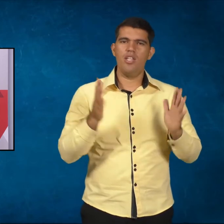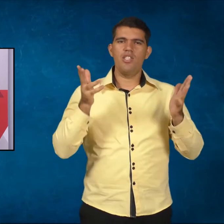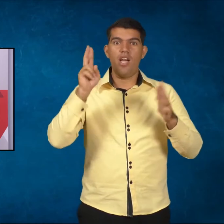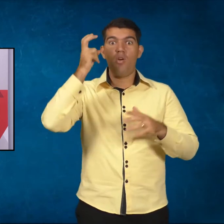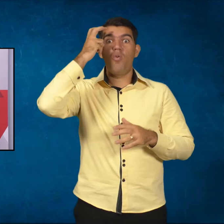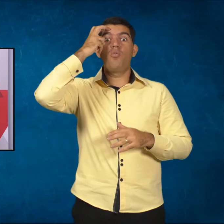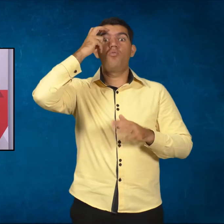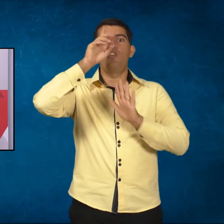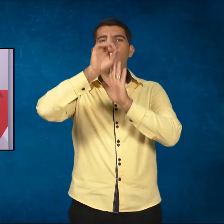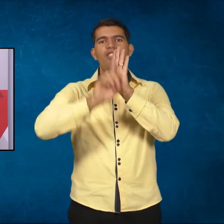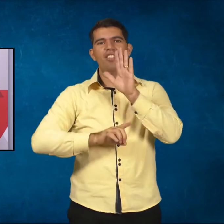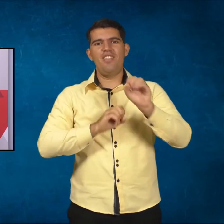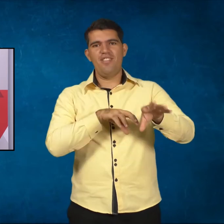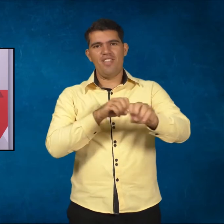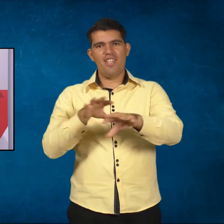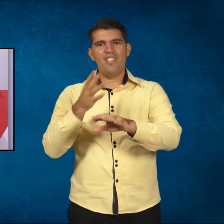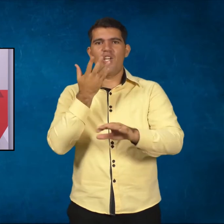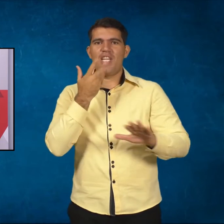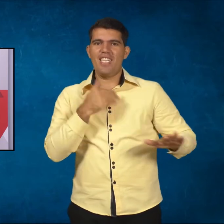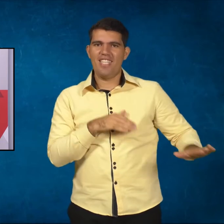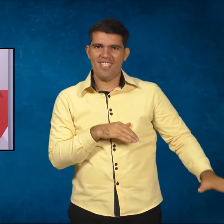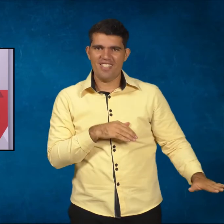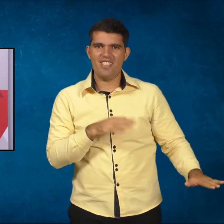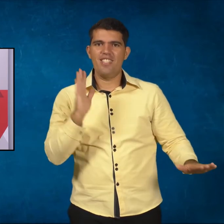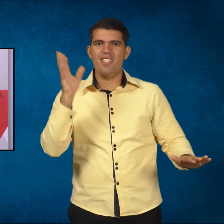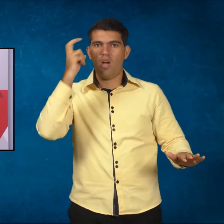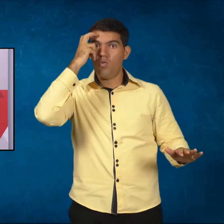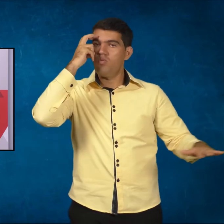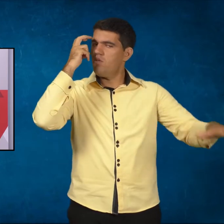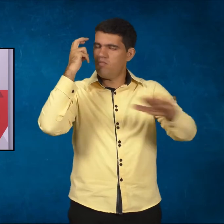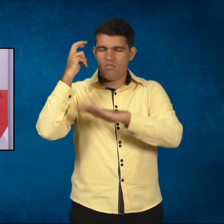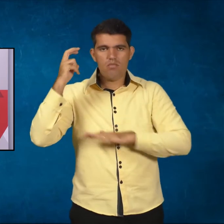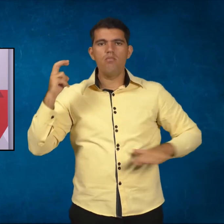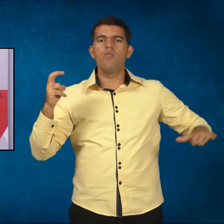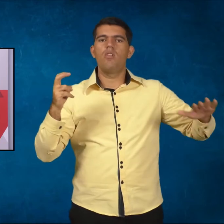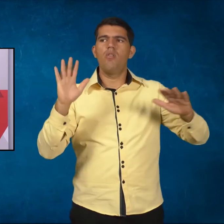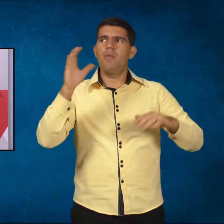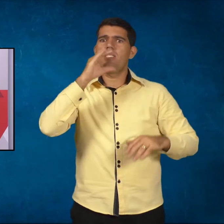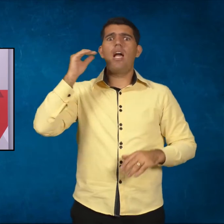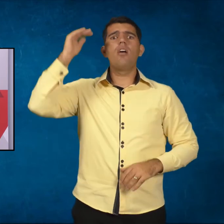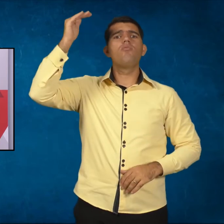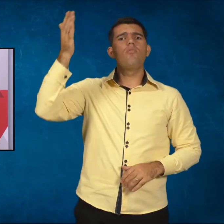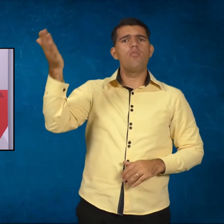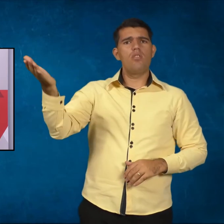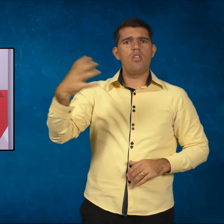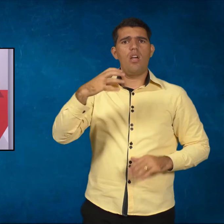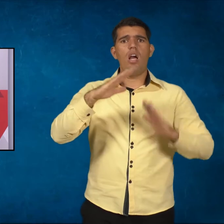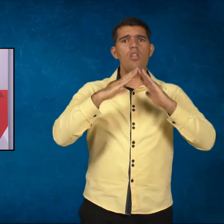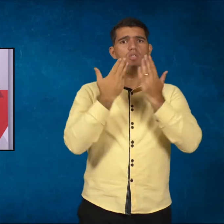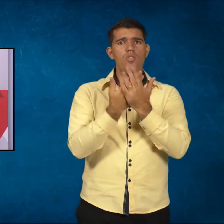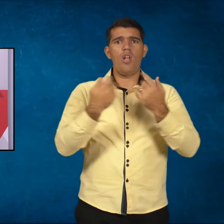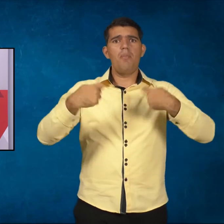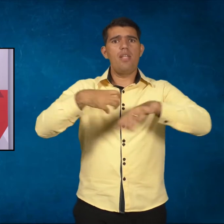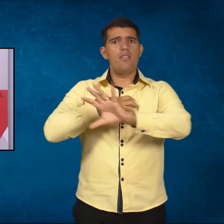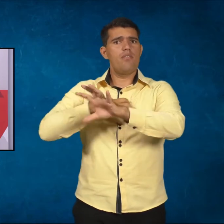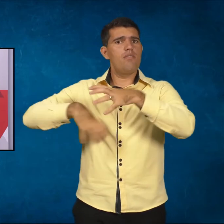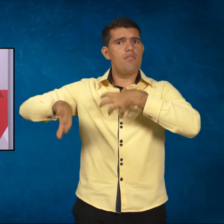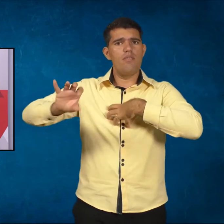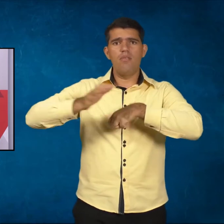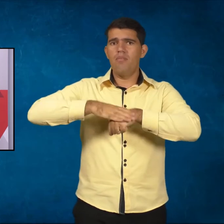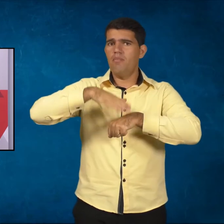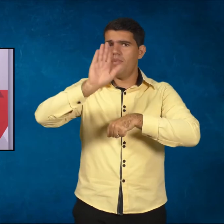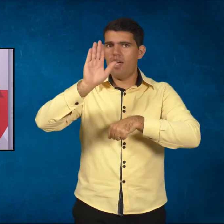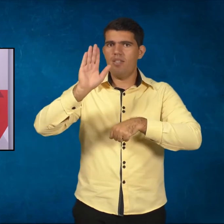construímos uma cultura do direito à educação na infância e do que na idade adulta essa escola tem que ser uma escola muito mais empática